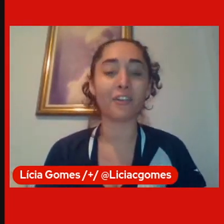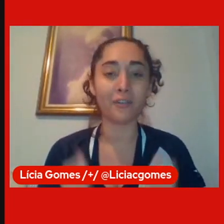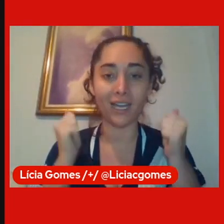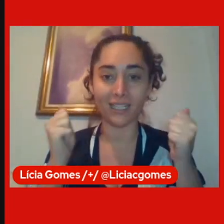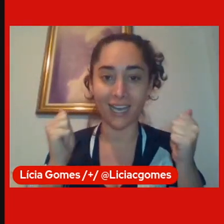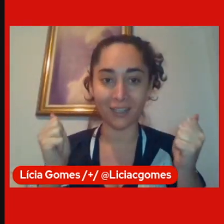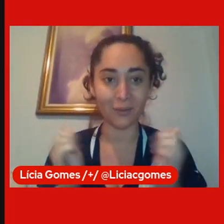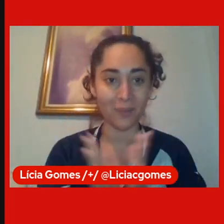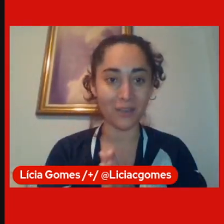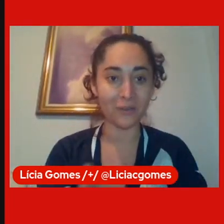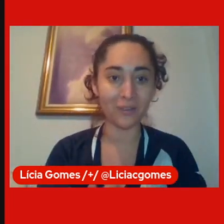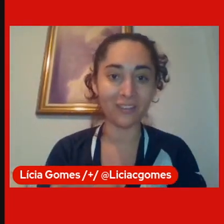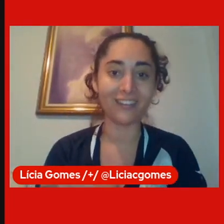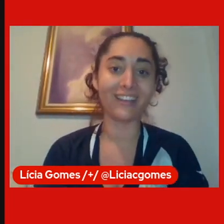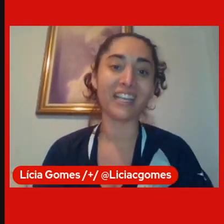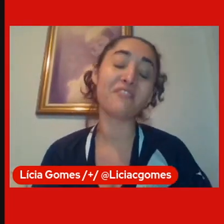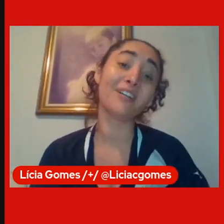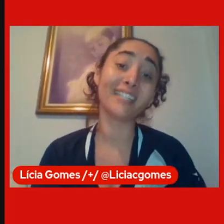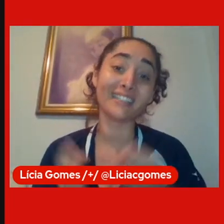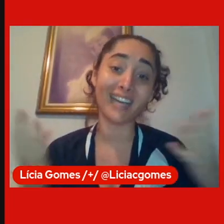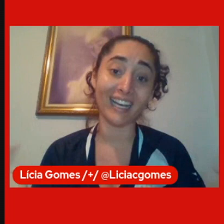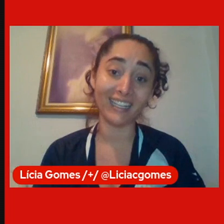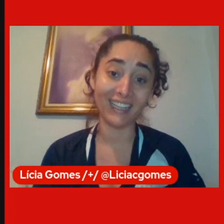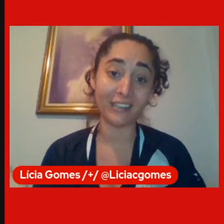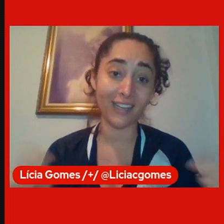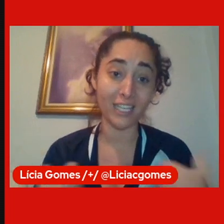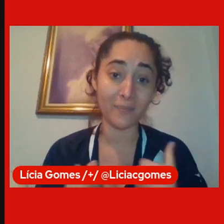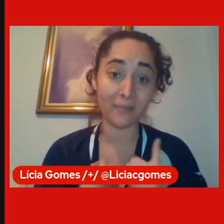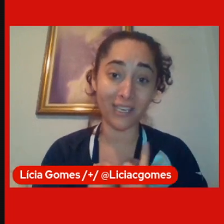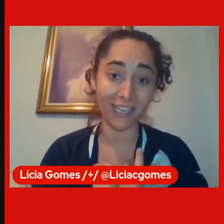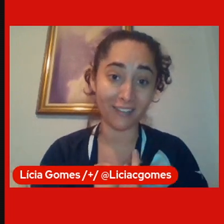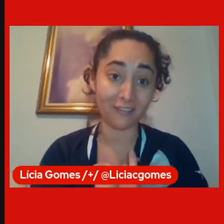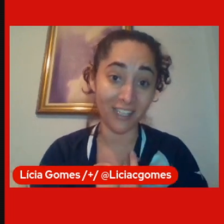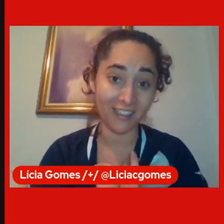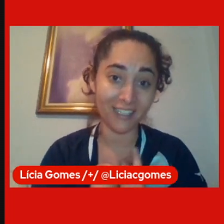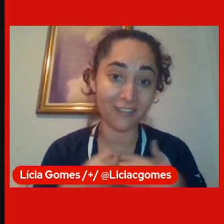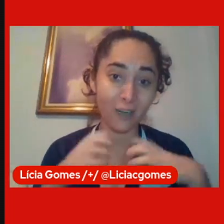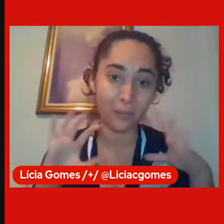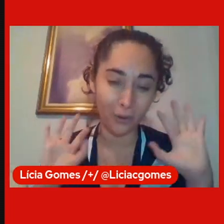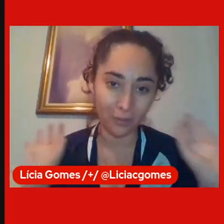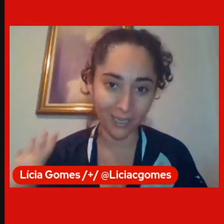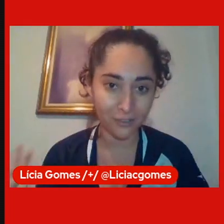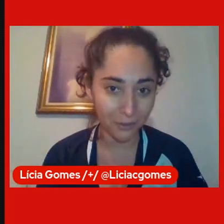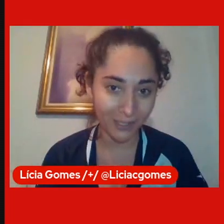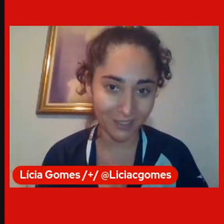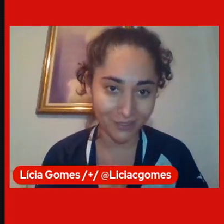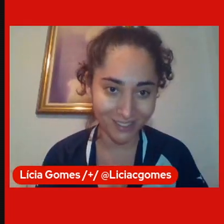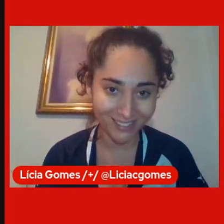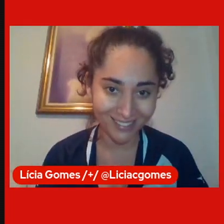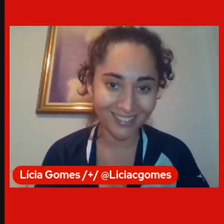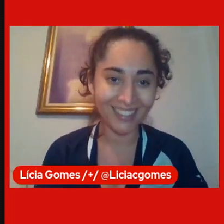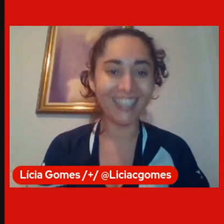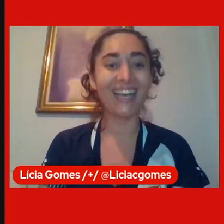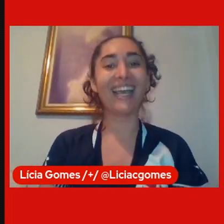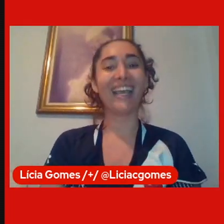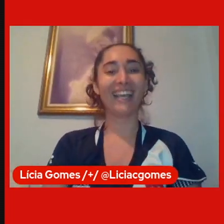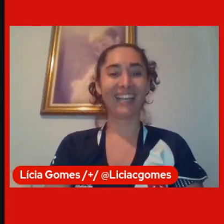Obrigada, vou guardar comigo e vou tentar levar isso para minha vida e ficar um pouco mais fluente.